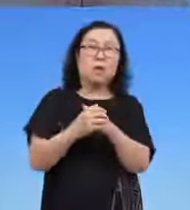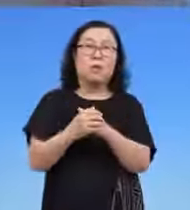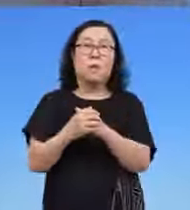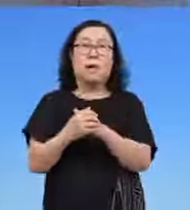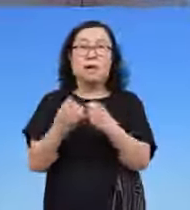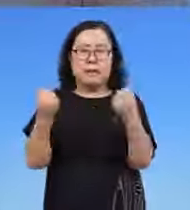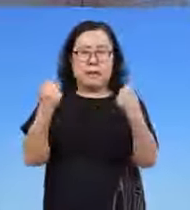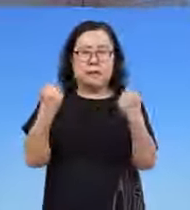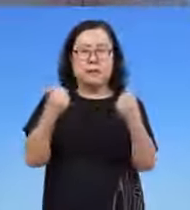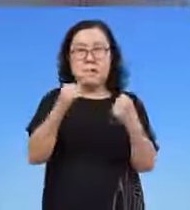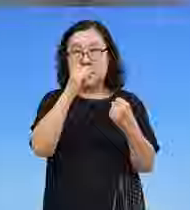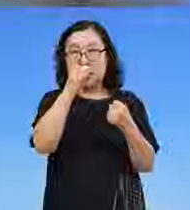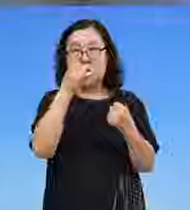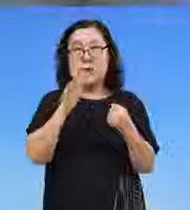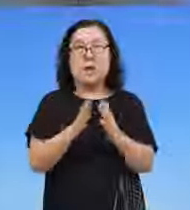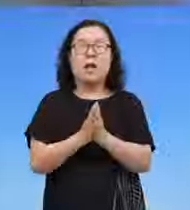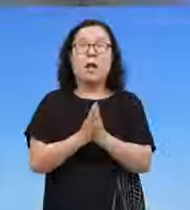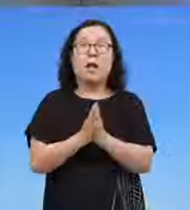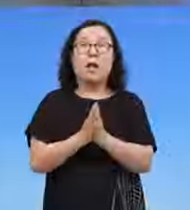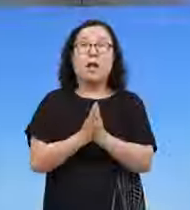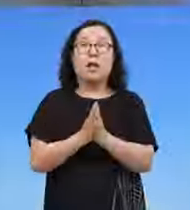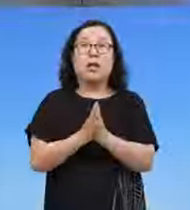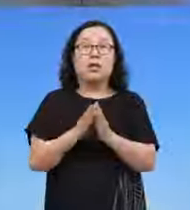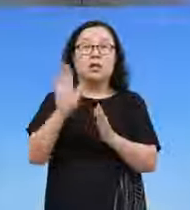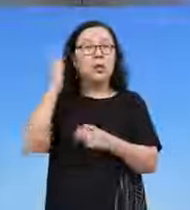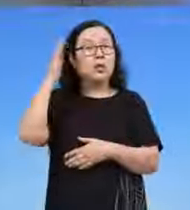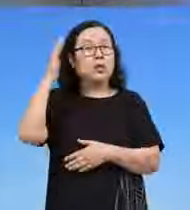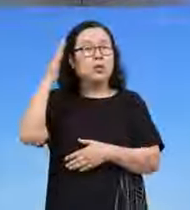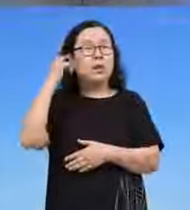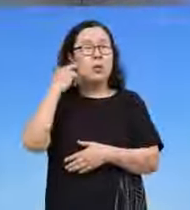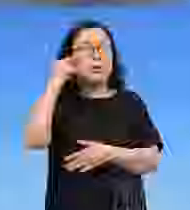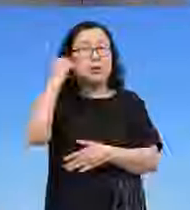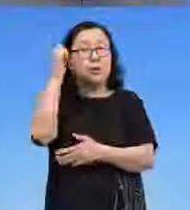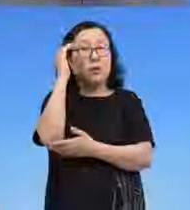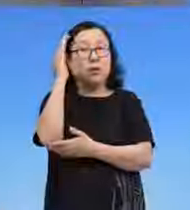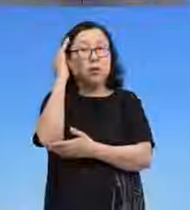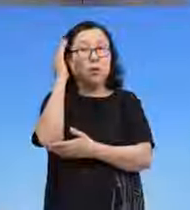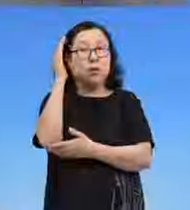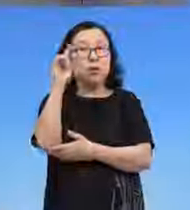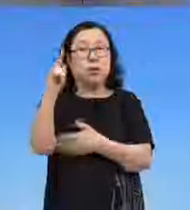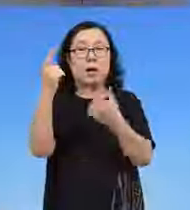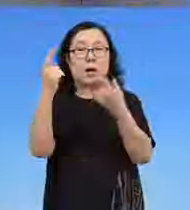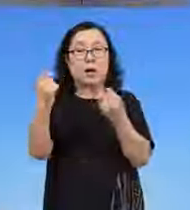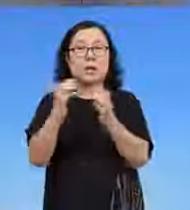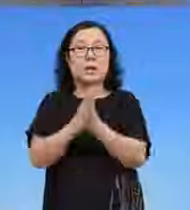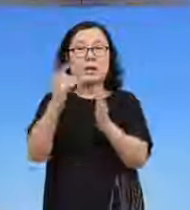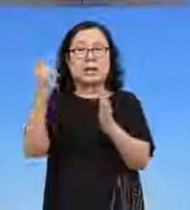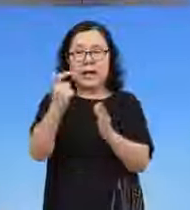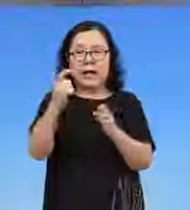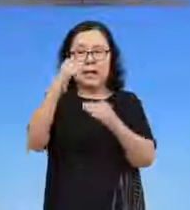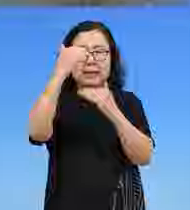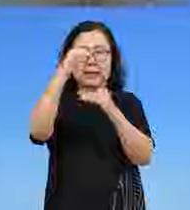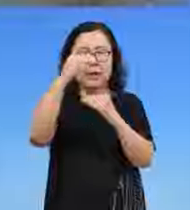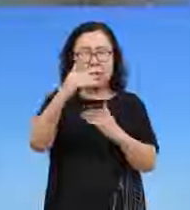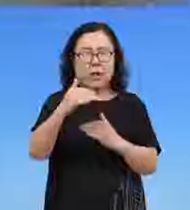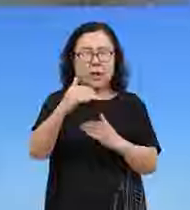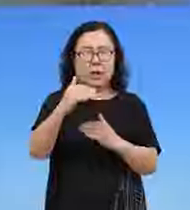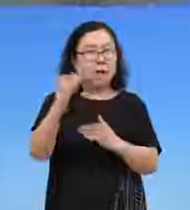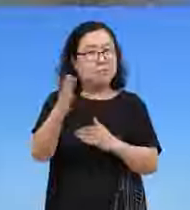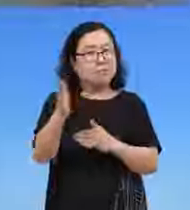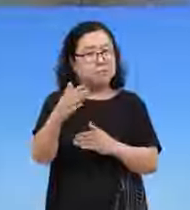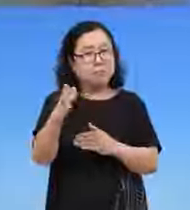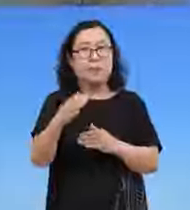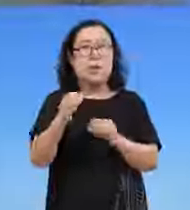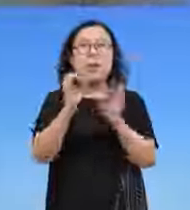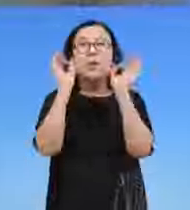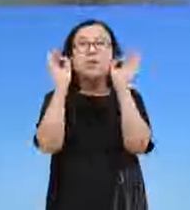요새 목사님 설교를 들어보면은 옛날에 그런 열정이나 전투력이 잘 안 보입니다. 막 이렇게 막 저한테 이제